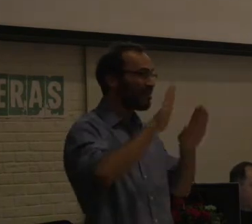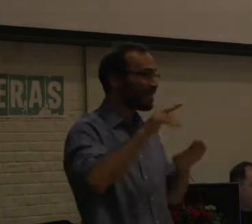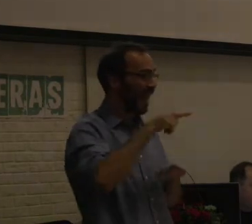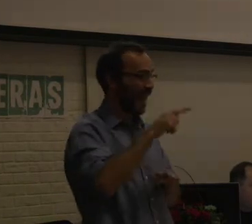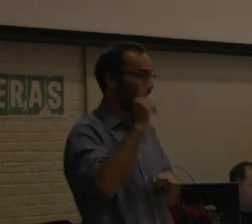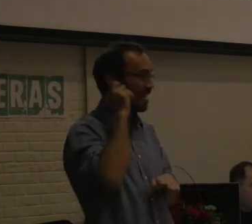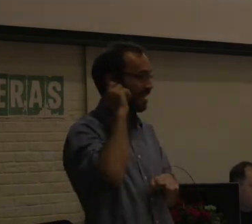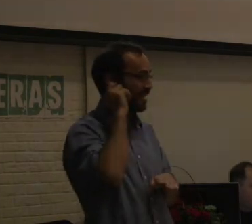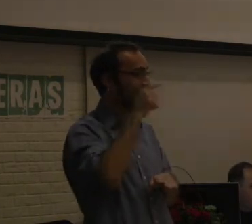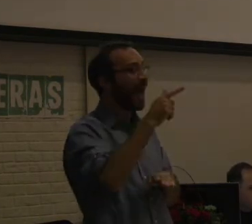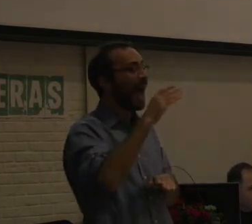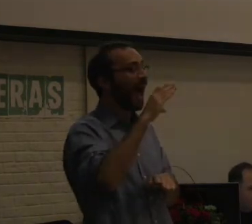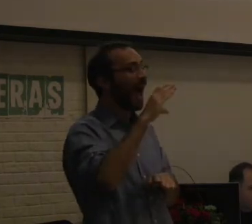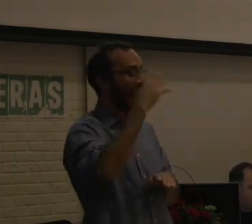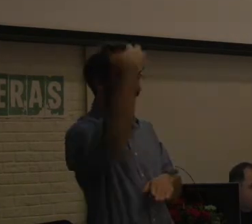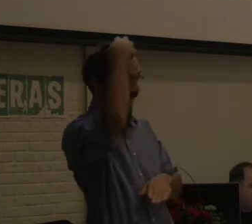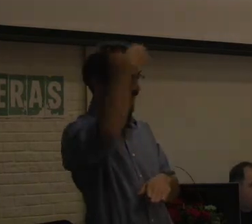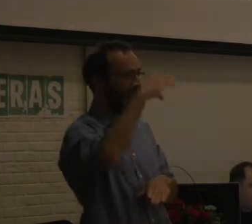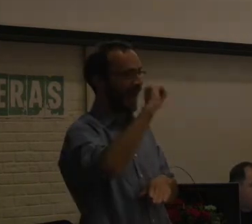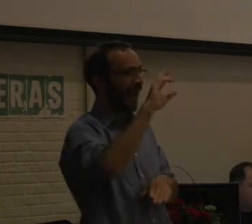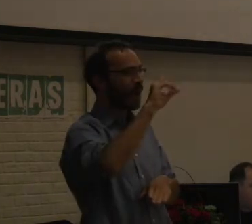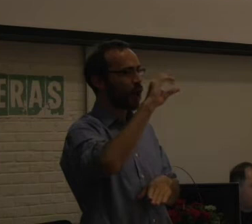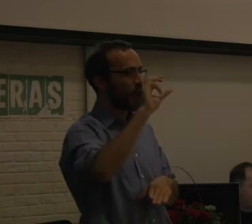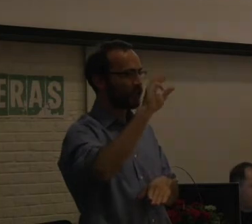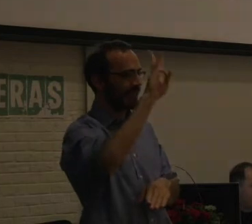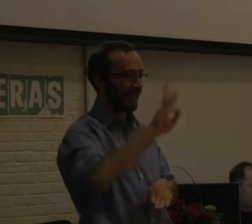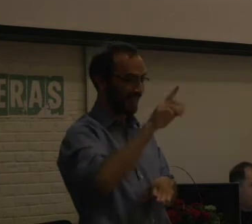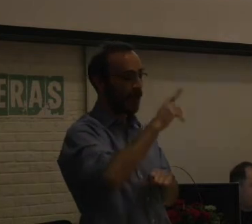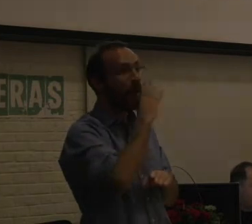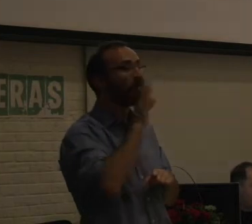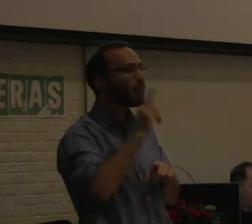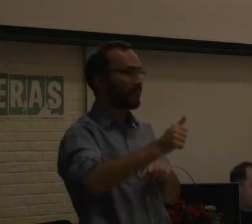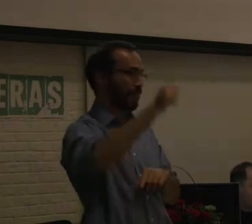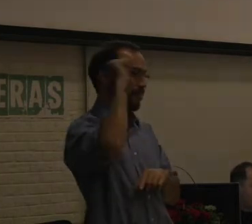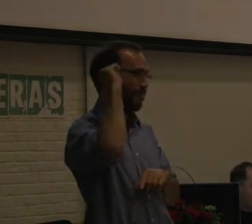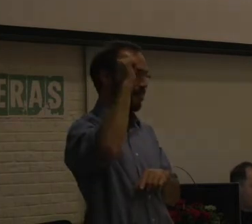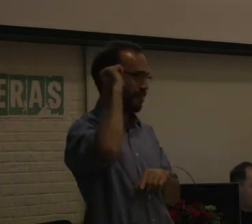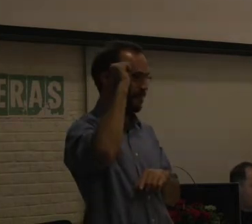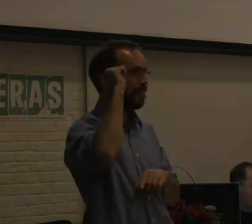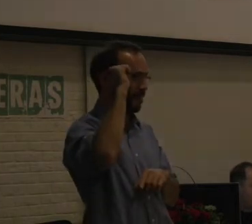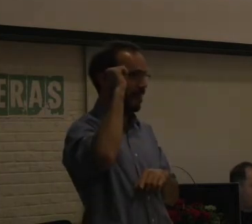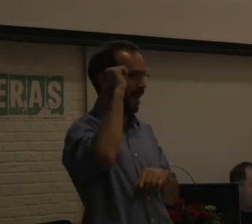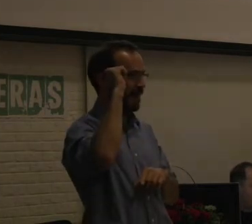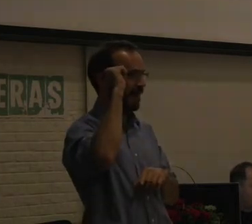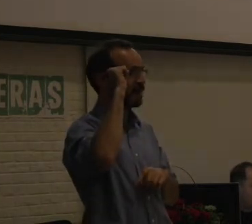la madre de Carlos III, aprovecho para decir que fue Carlos III el que, digamos, ordenó la construcción,